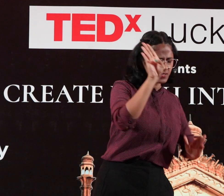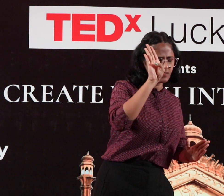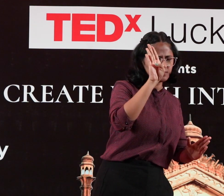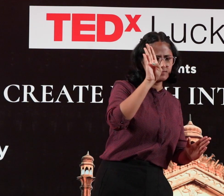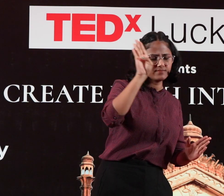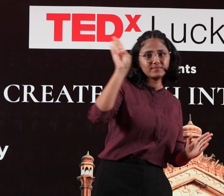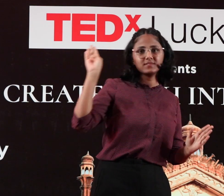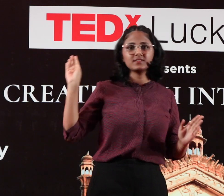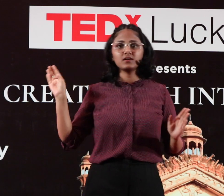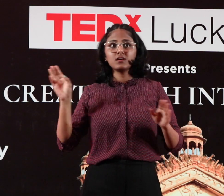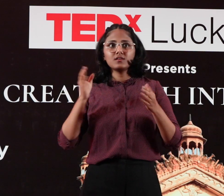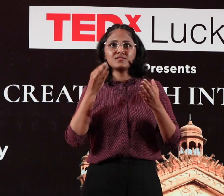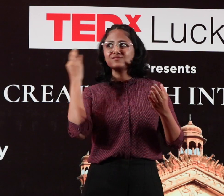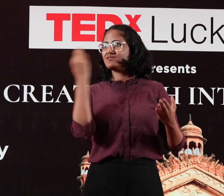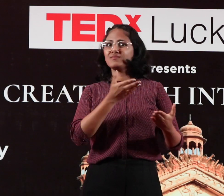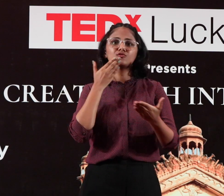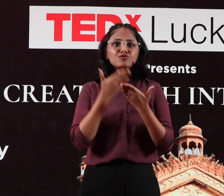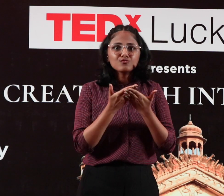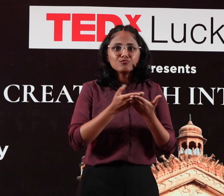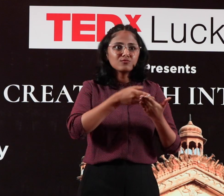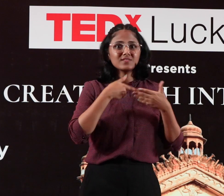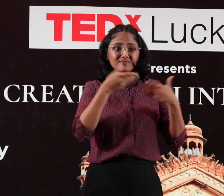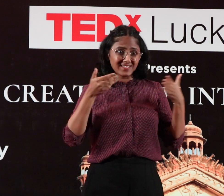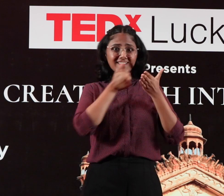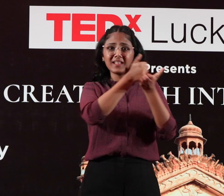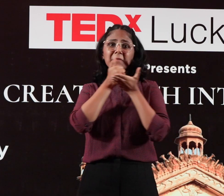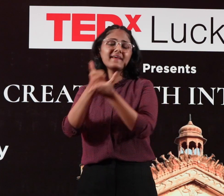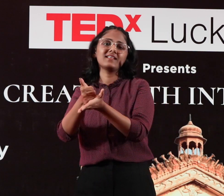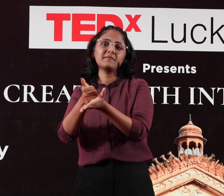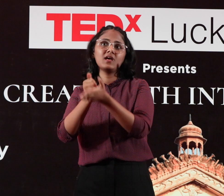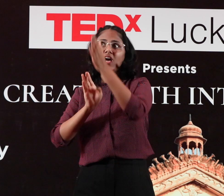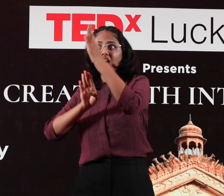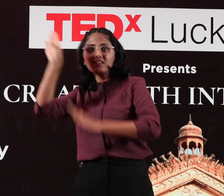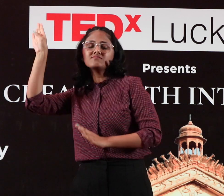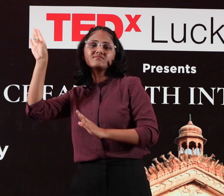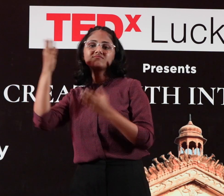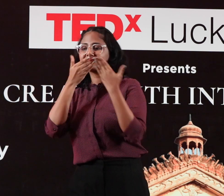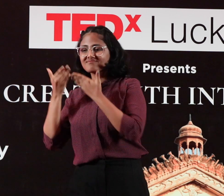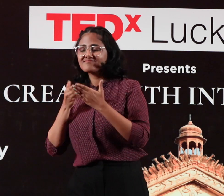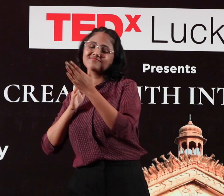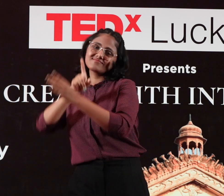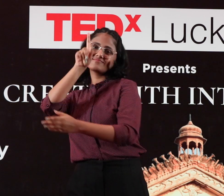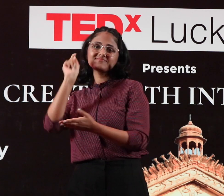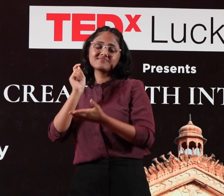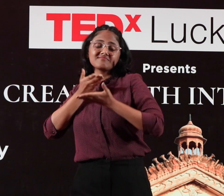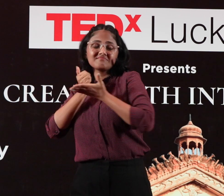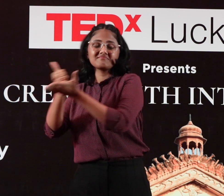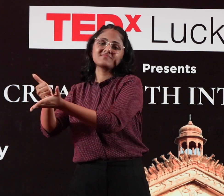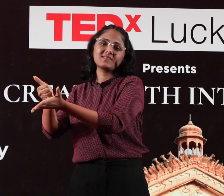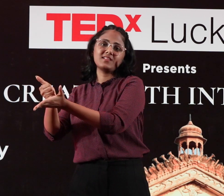वर्किंग विद अ स्पेशल स्कूल, हम वहां काम कर सकते हैं ऑन स्कूल डेवलपमेंट। हम हायर एजुकेशनल पे काम कर सकते हैं, या अगर हम कोई कंपनियों में नौकरी काम